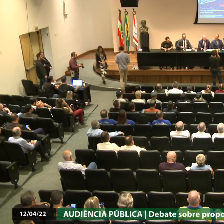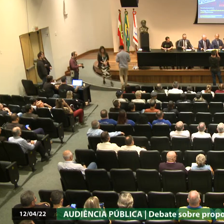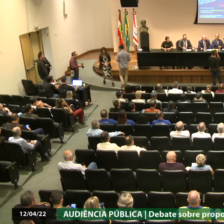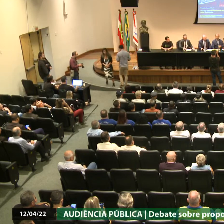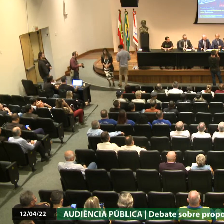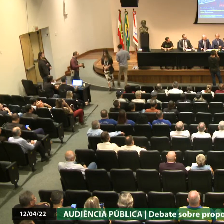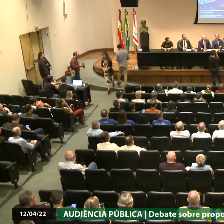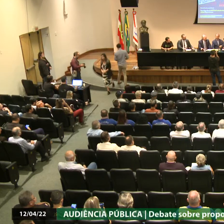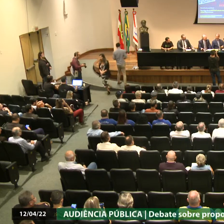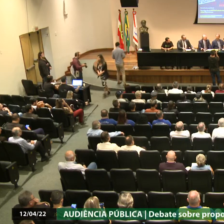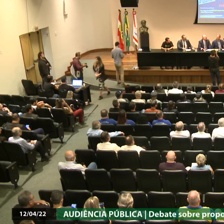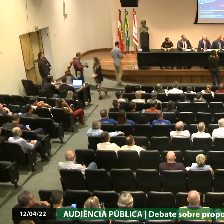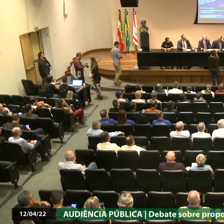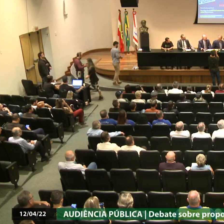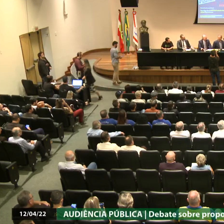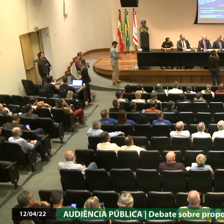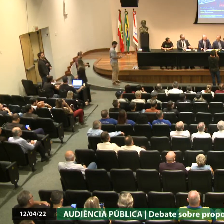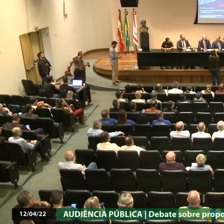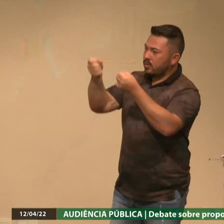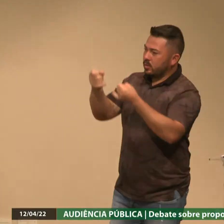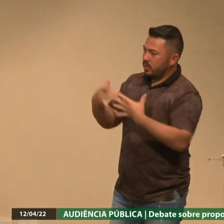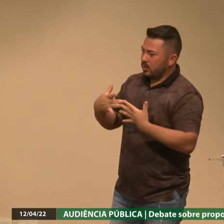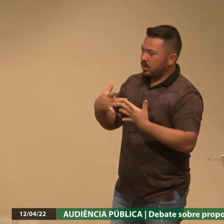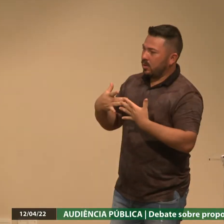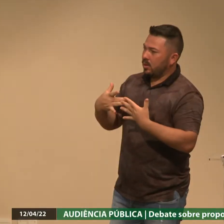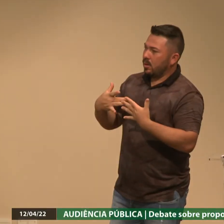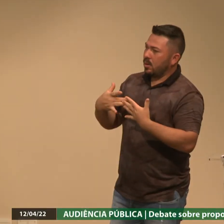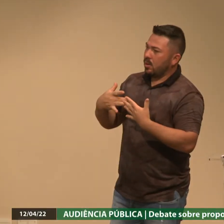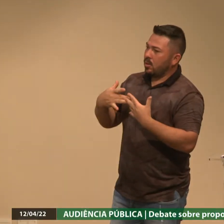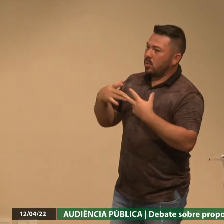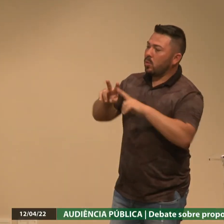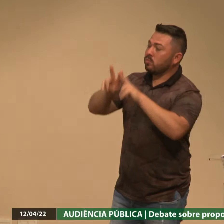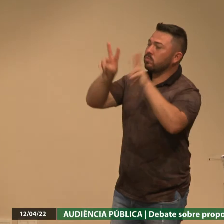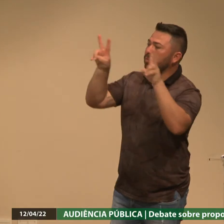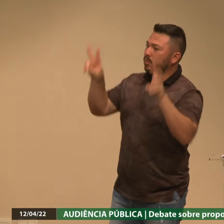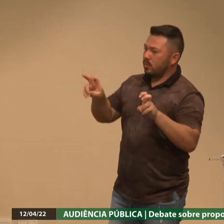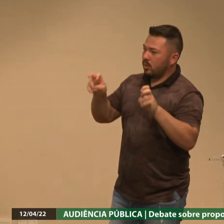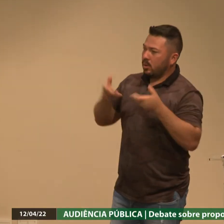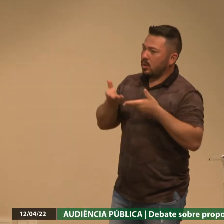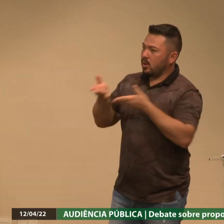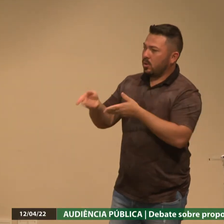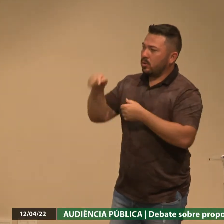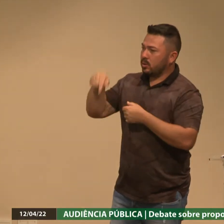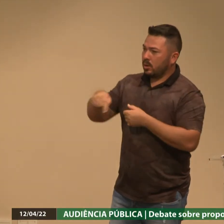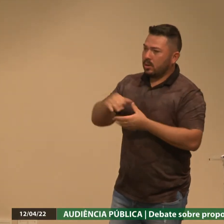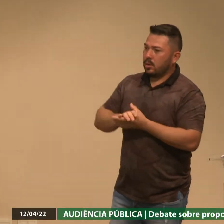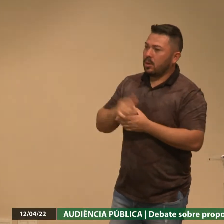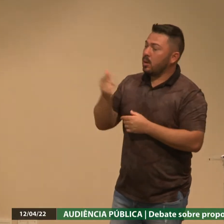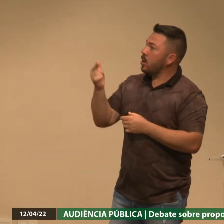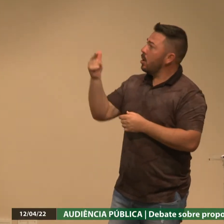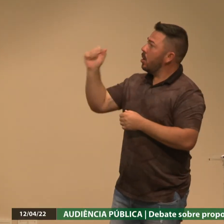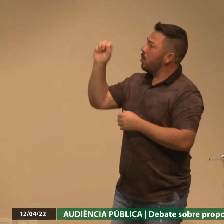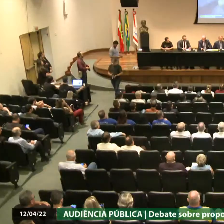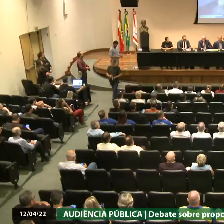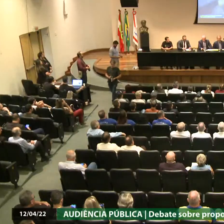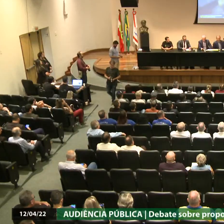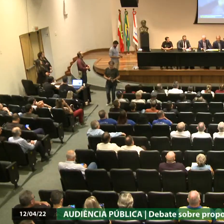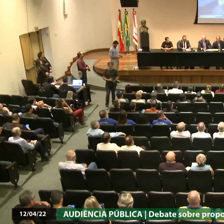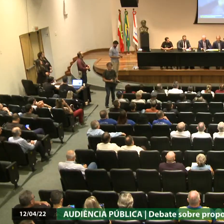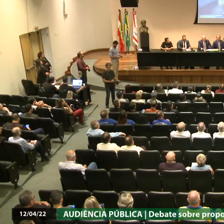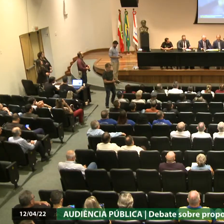o senador tava aqui já explanando já sobre o assunto daquilo que nos trouxe aqui próximo a imagem por